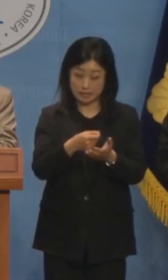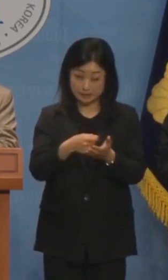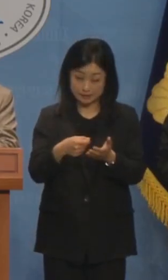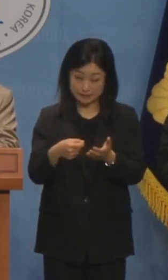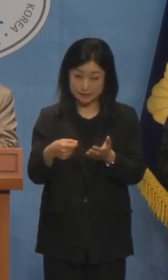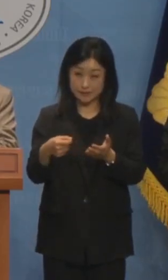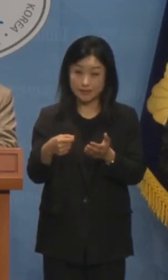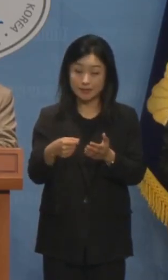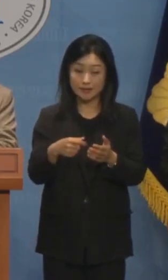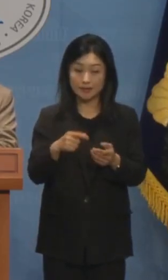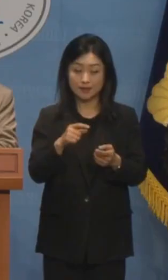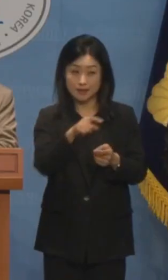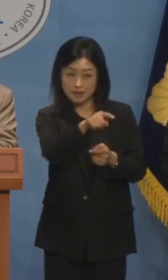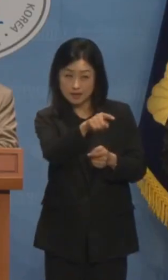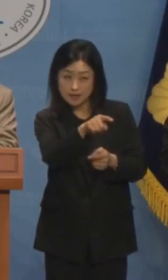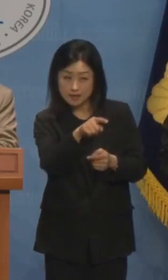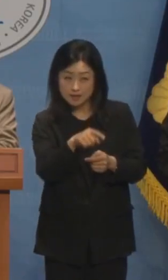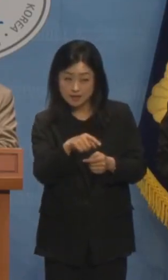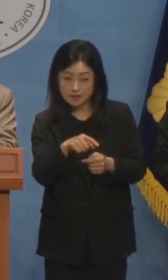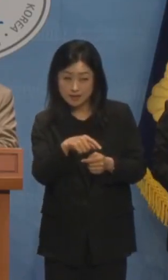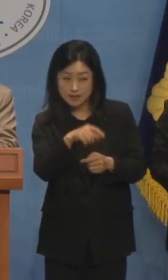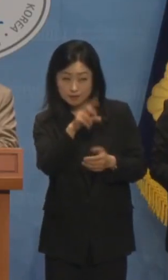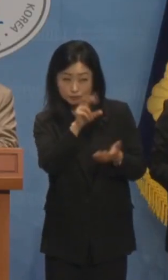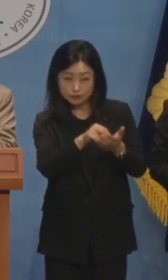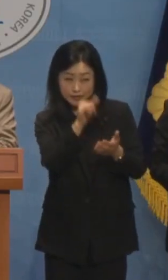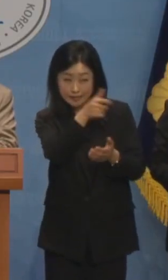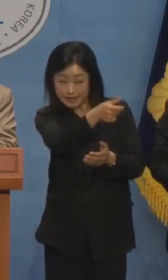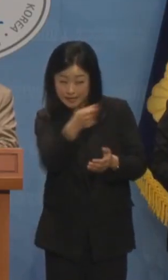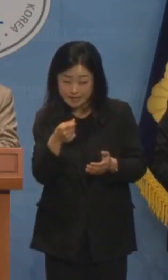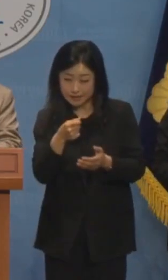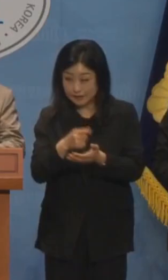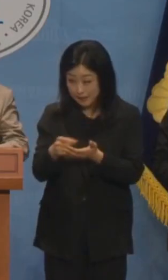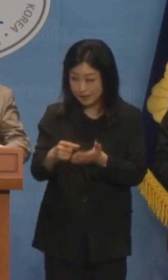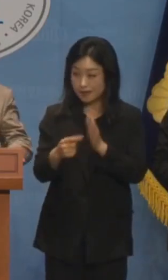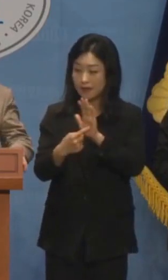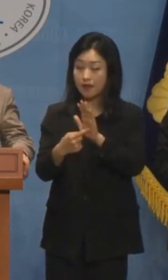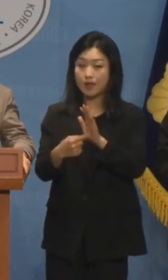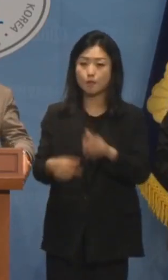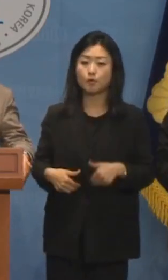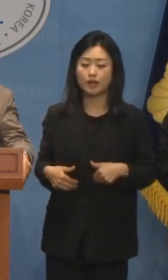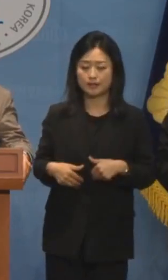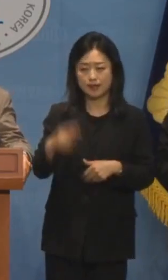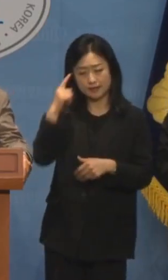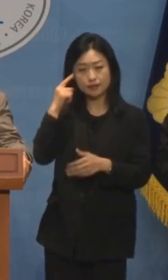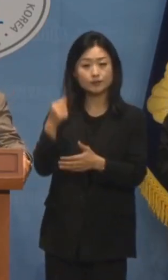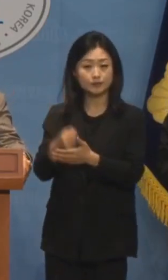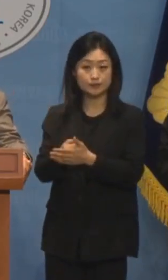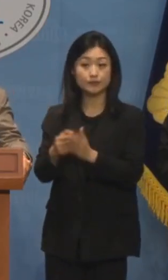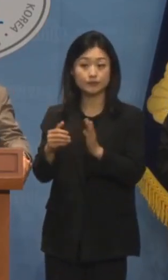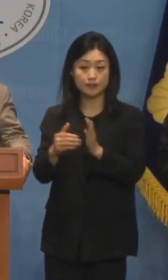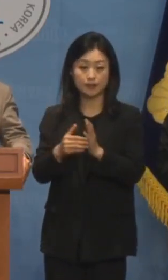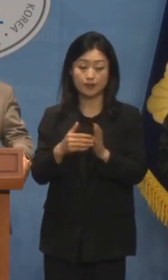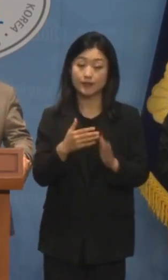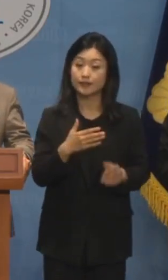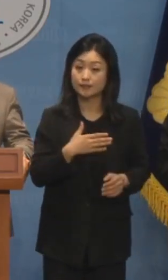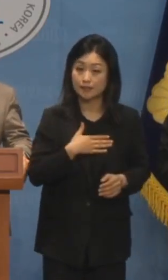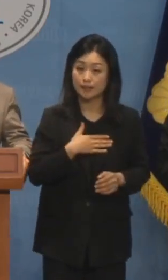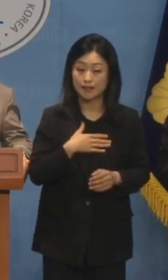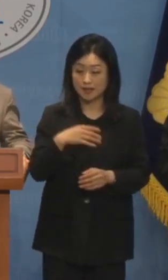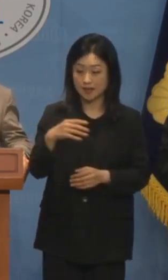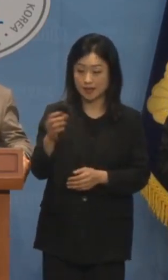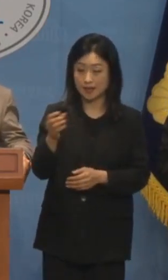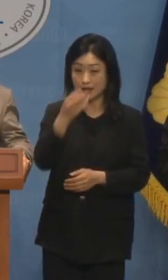것을 결심을 한 것이 이 사건의 시작입니다. 그리고 제가